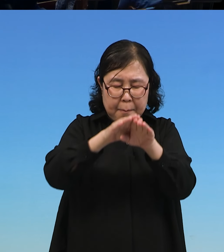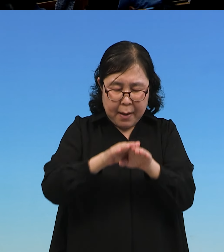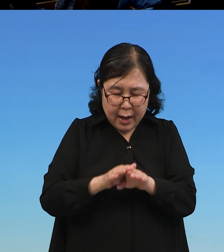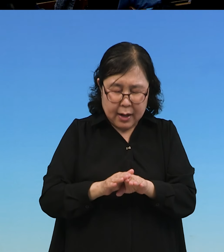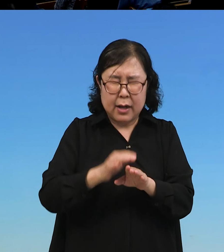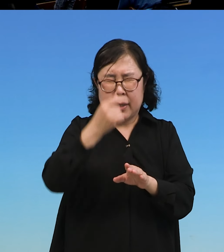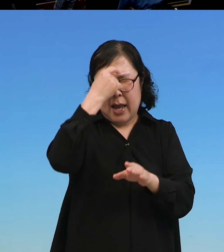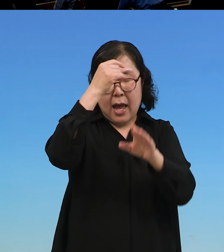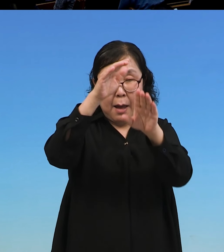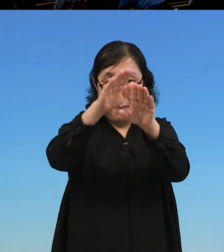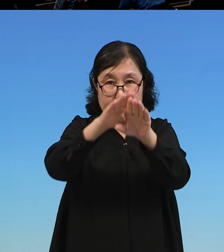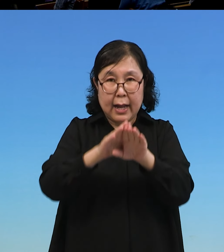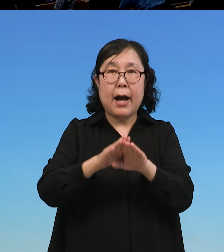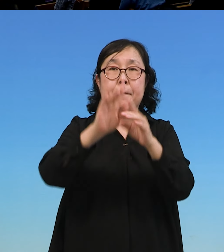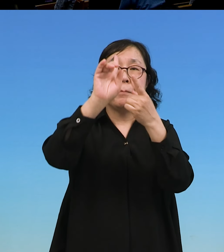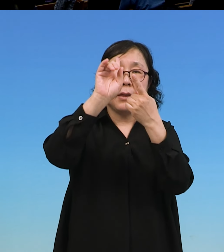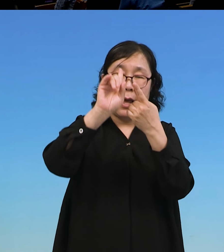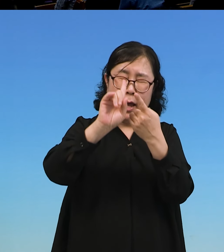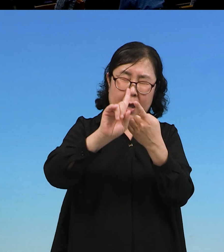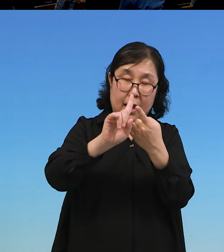교회되게, 예배